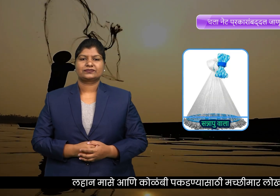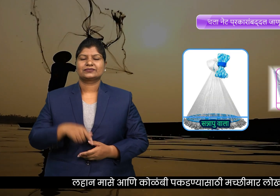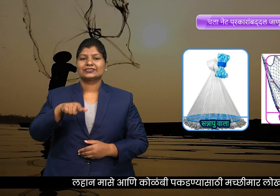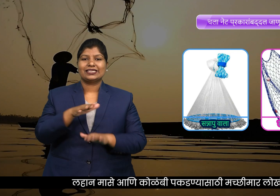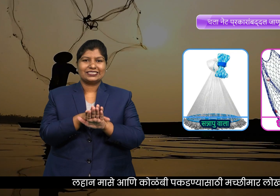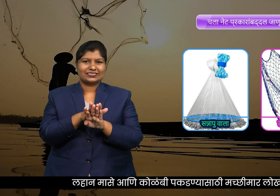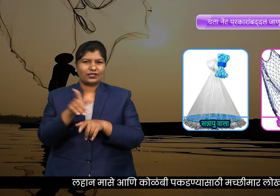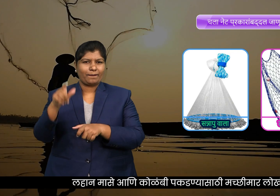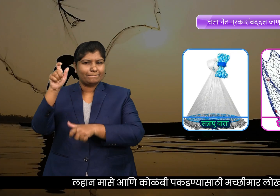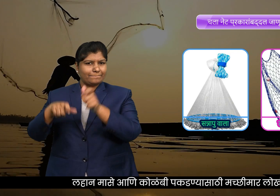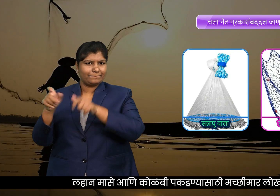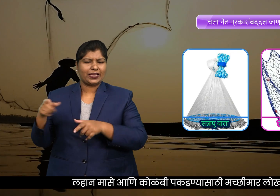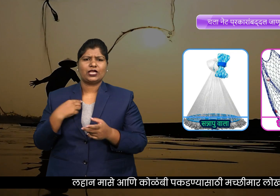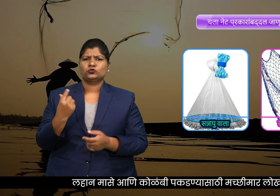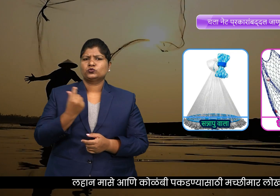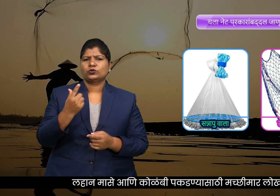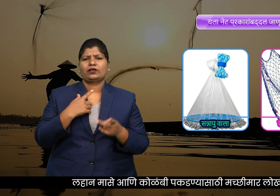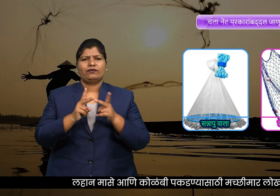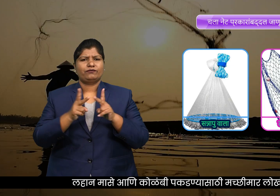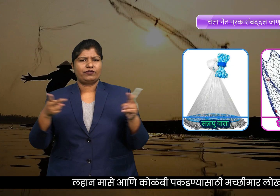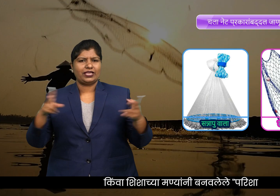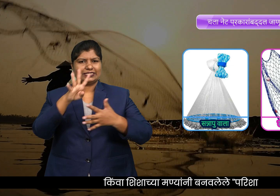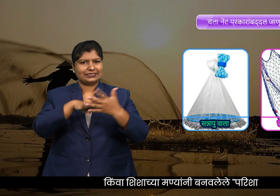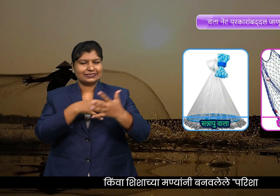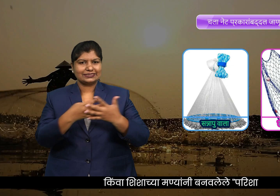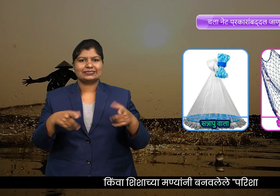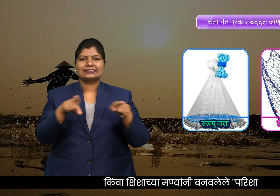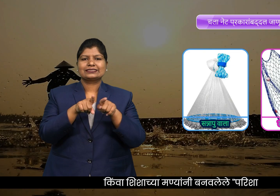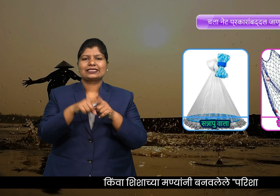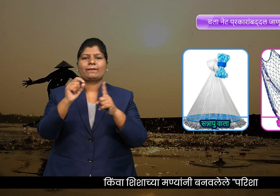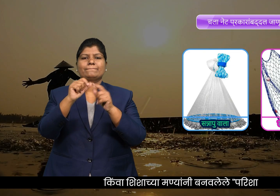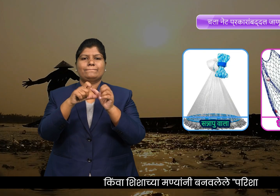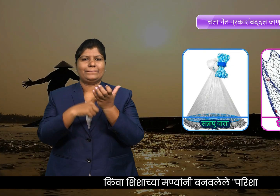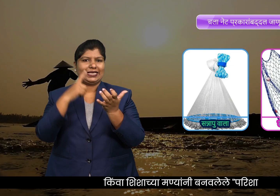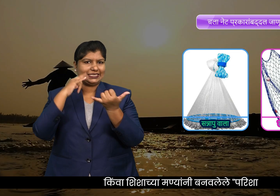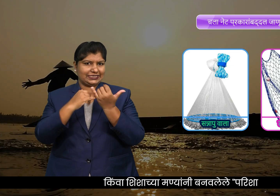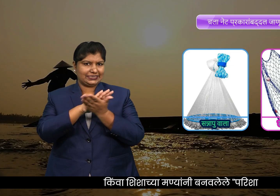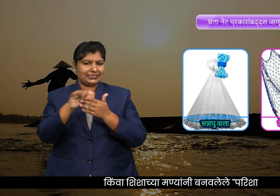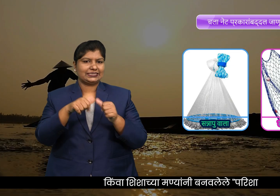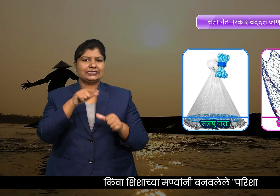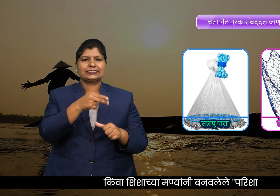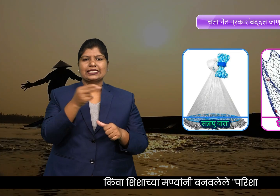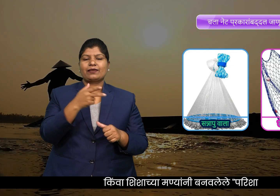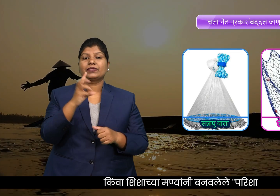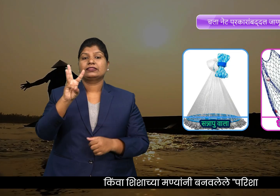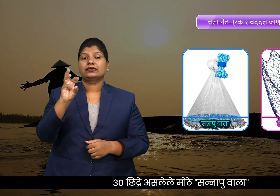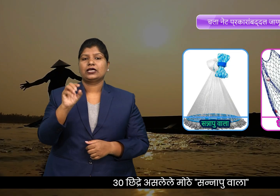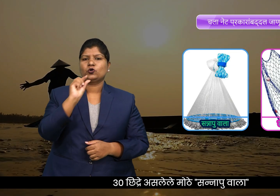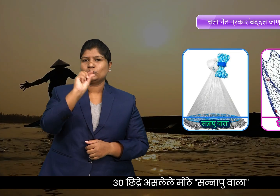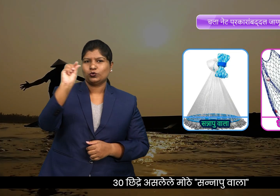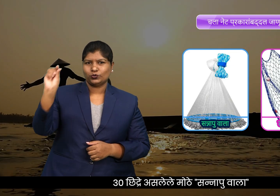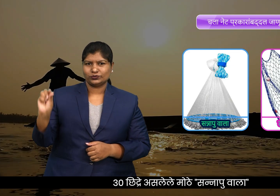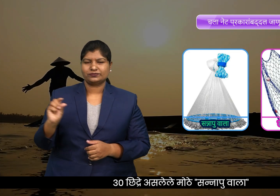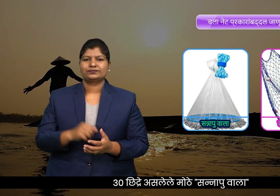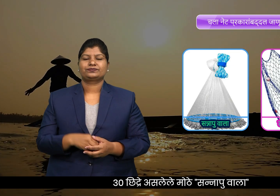लहान मासे आणि कोळंबी पकडण्यासाठी मच्छीमार लोखंडी किंवा शिशाच्या माण्यानी बनवलेली परिशा,